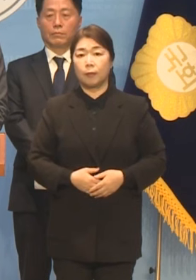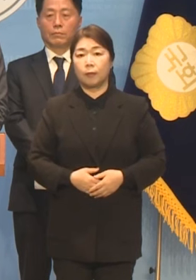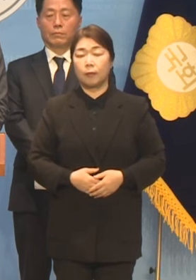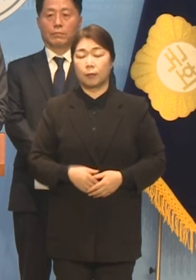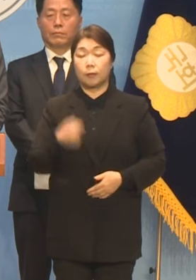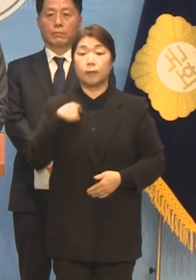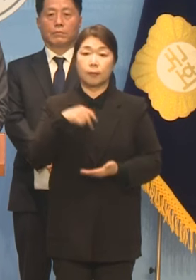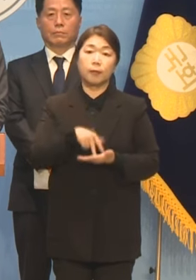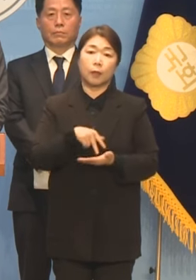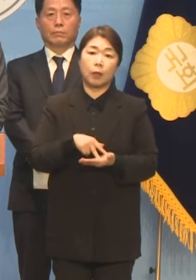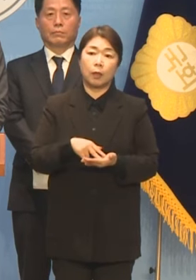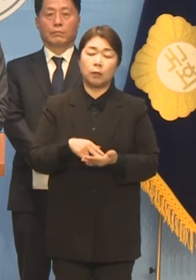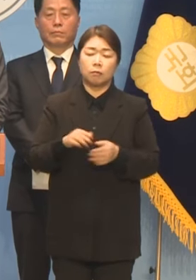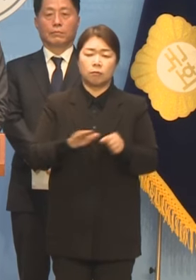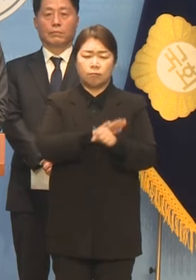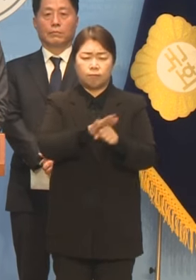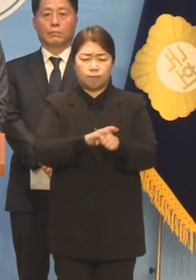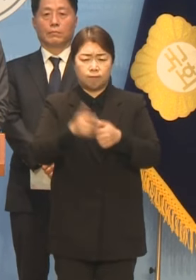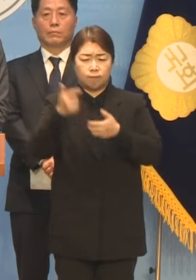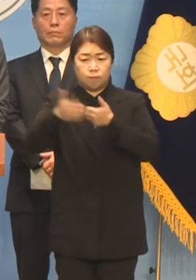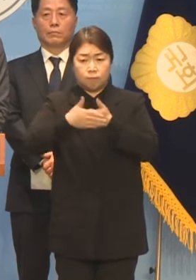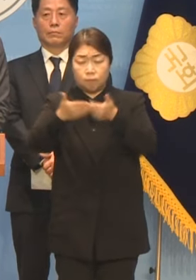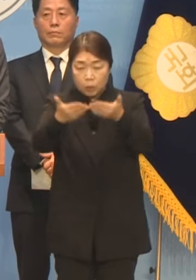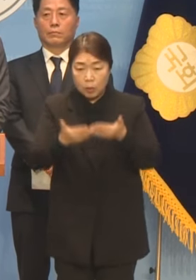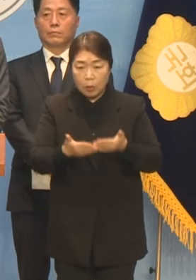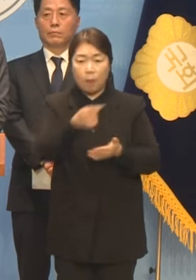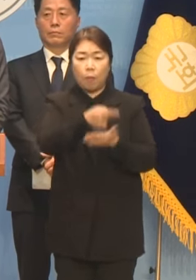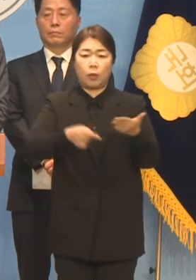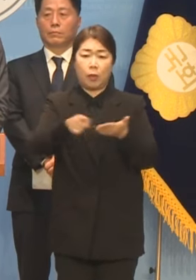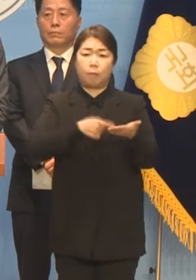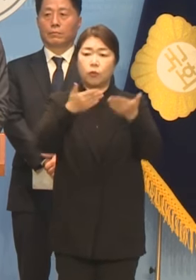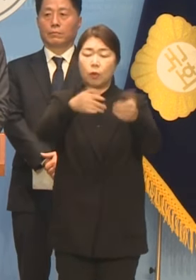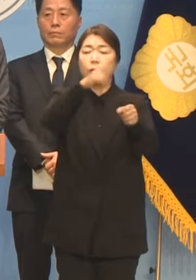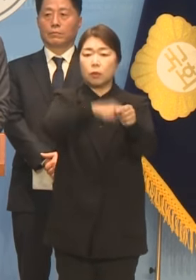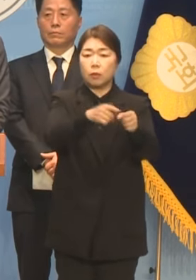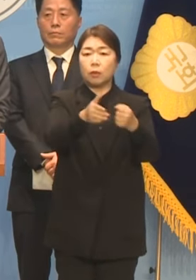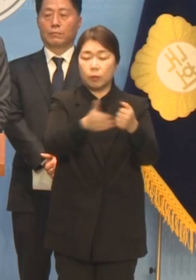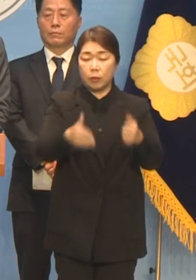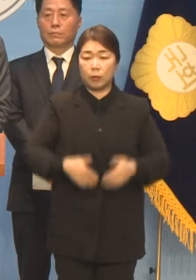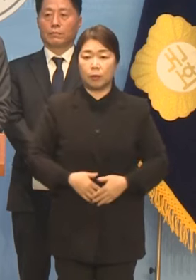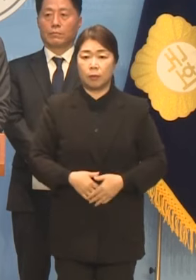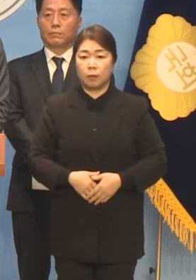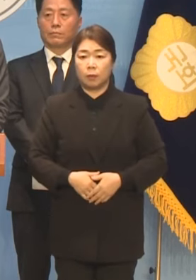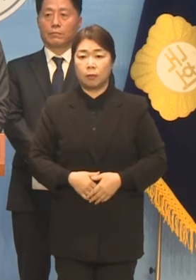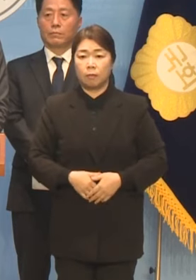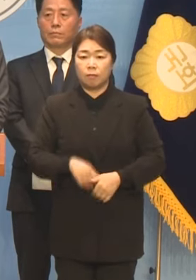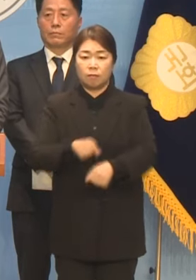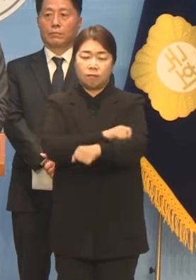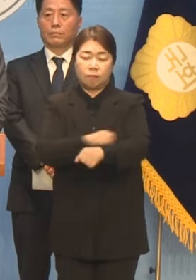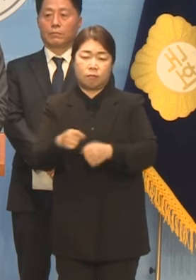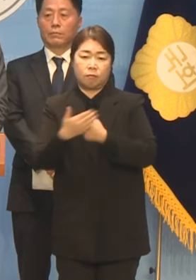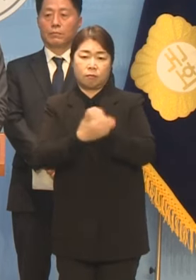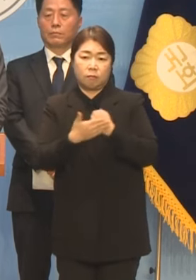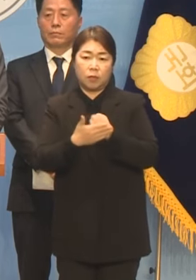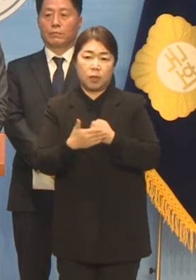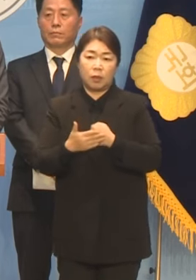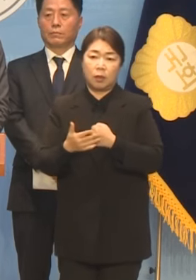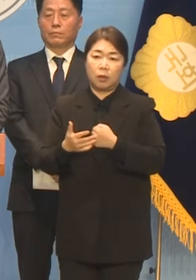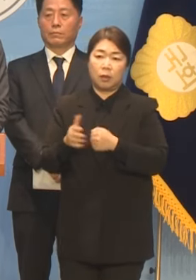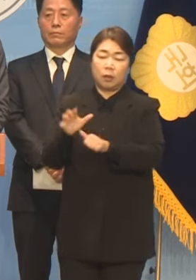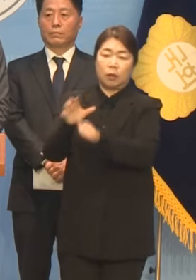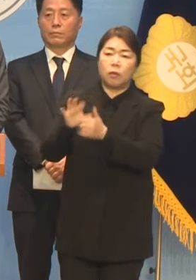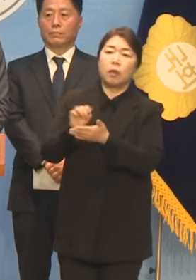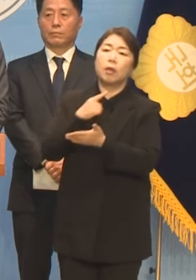저는 그 사랑과 성원에 보답하기 위해서라도 반칙과 특권에 눈을 가진 패거리 정치가